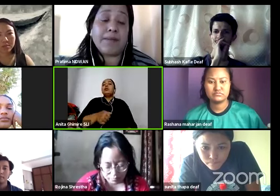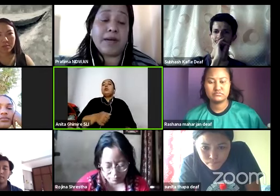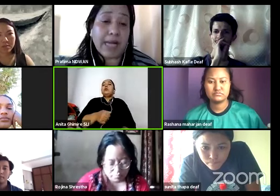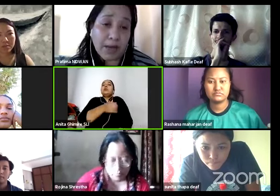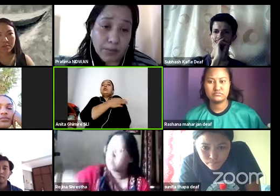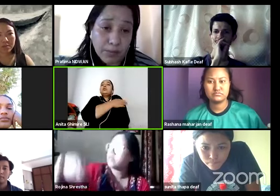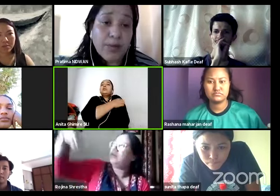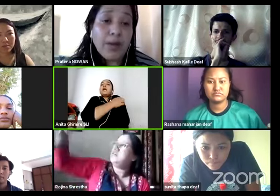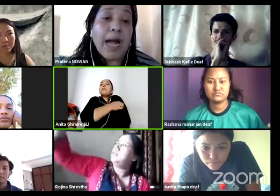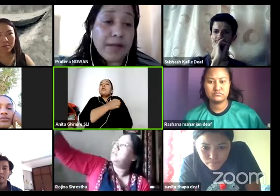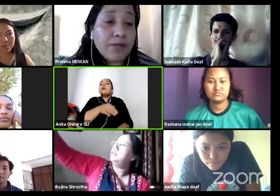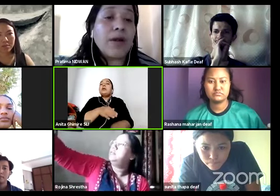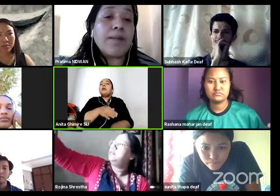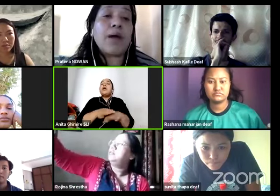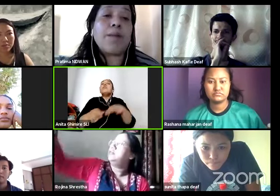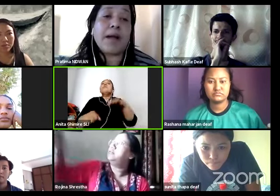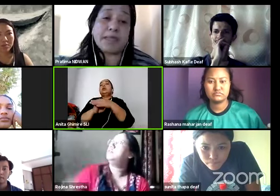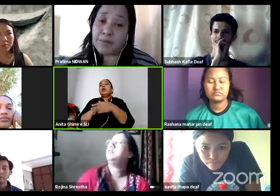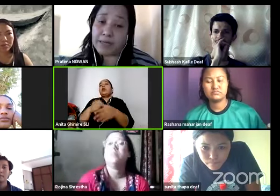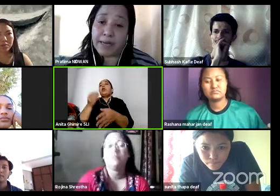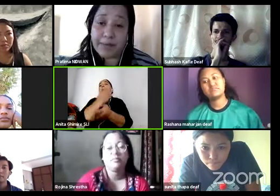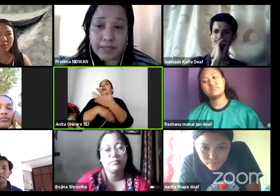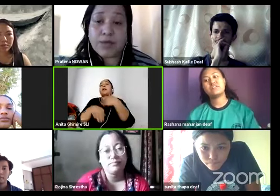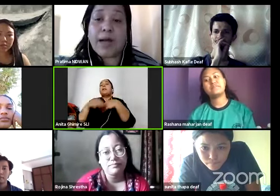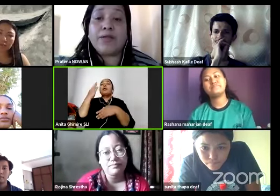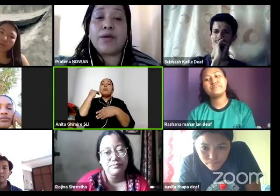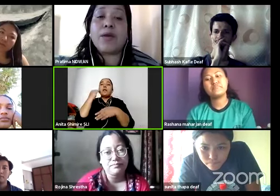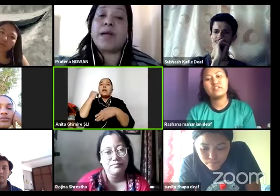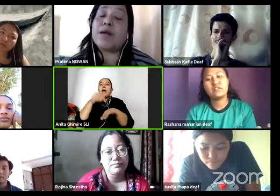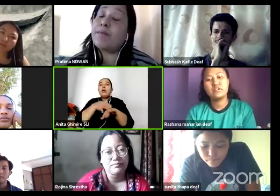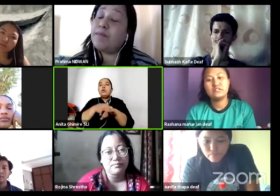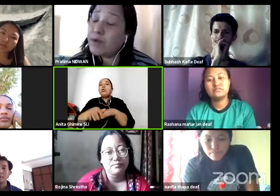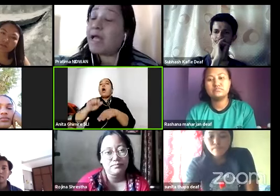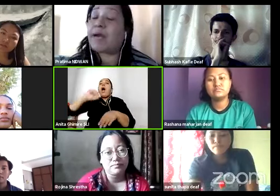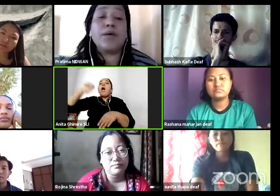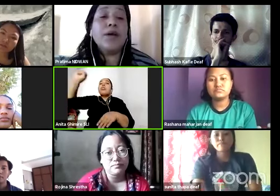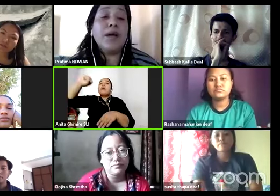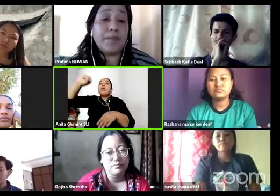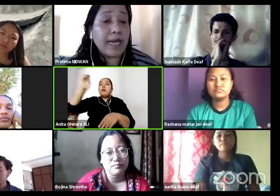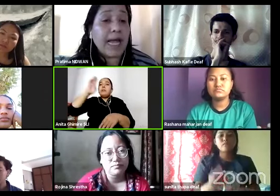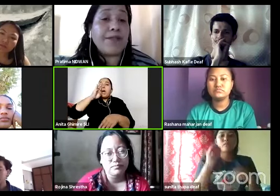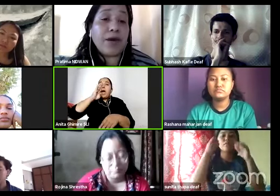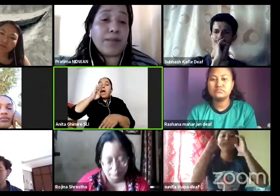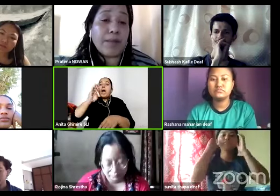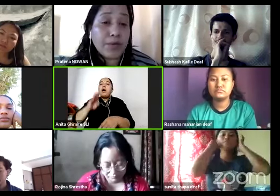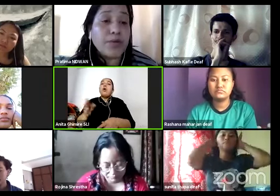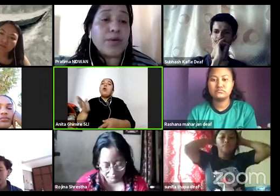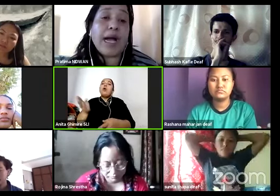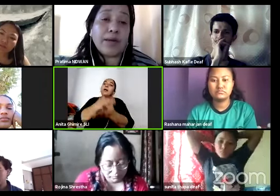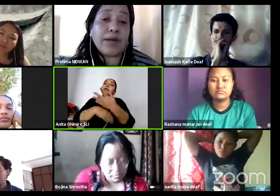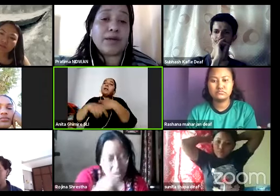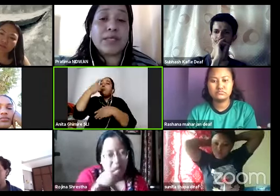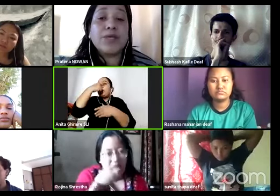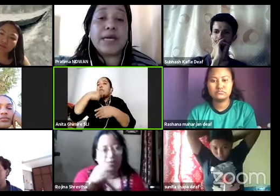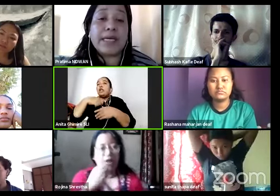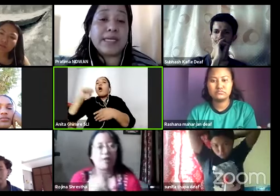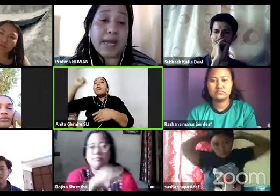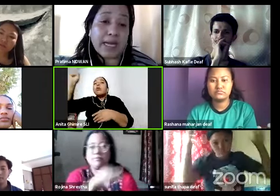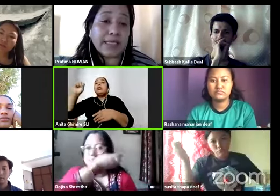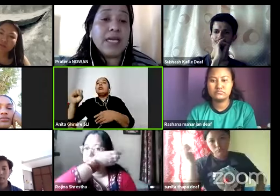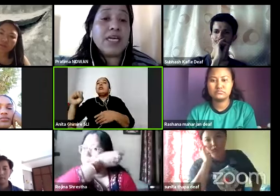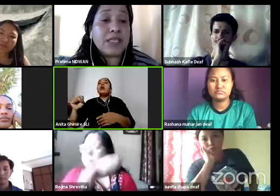भएका महिलाहरूको आन्दोलनमा, अपाङ्गता भएका व्यक्तिहरूको आन्दोलनमा र मूलधारको महिला आन्दोलनमा यो कुराहरूलाई कसरी